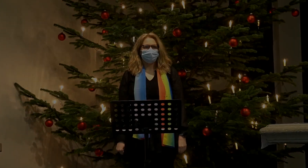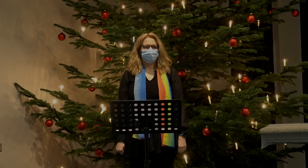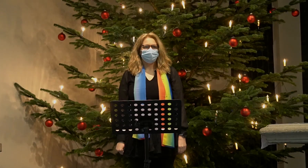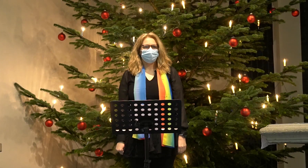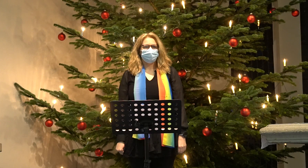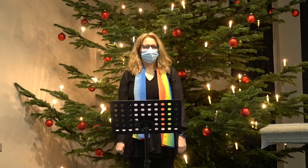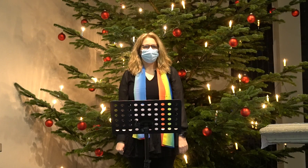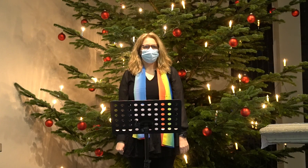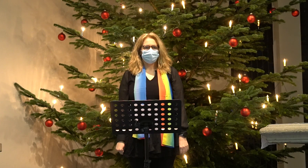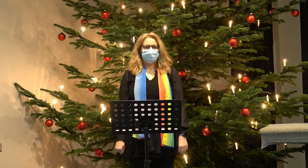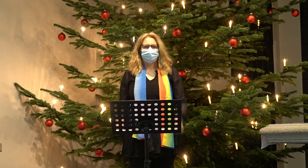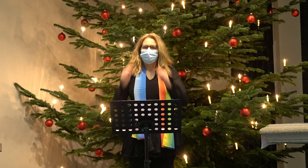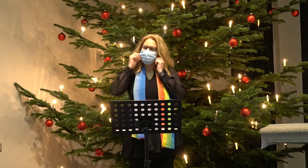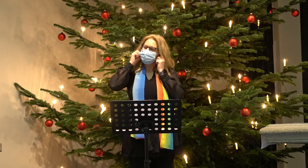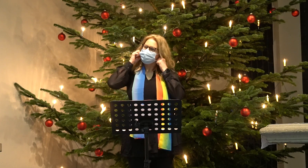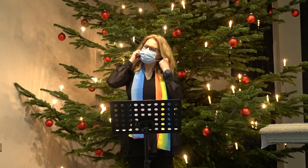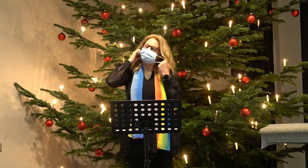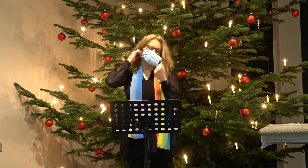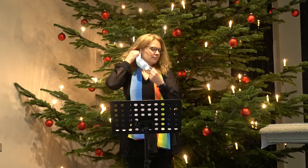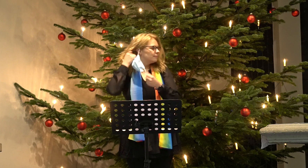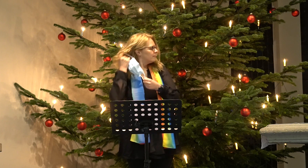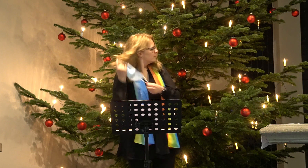Psalm 24.